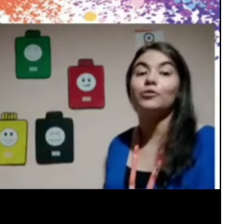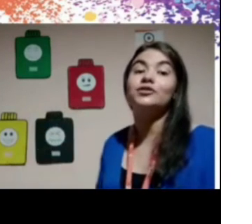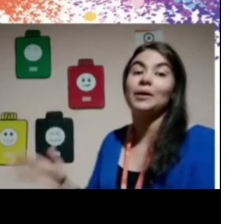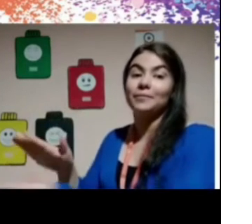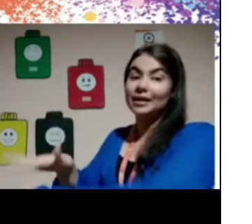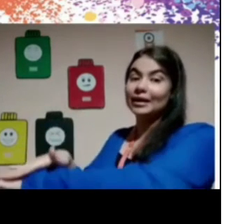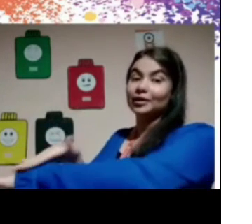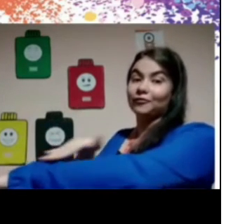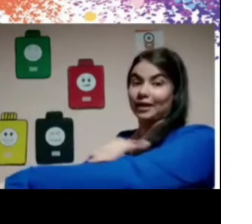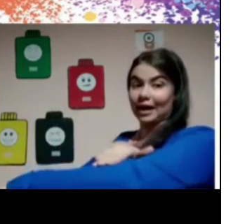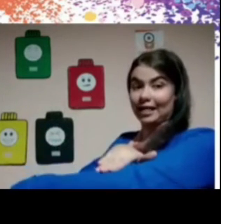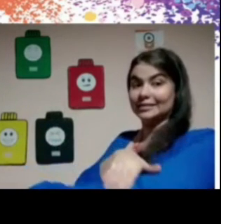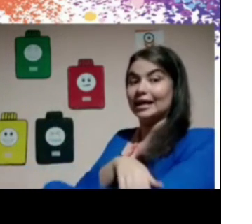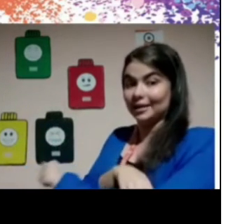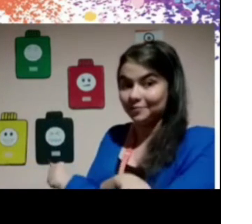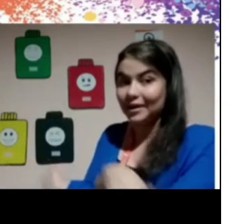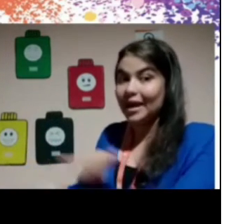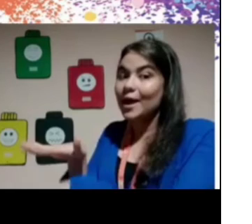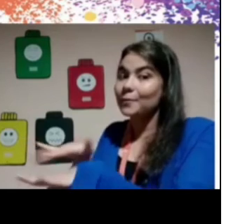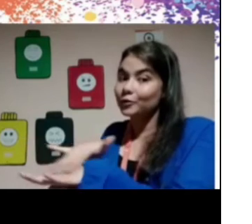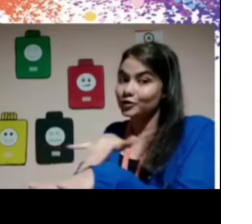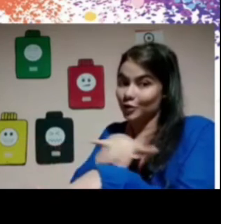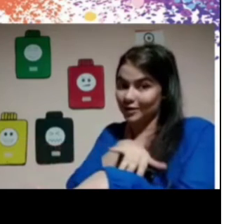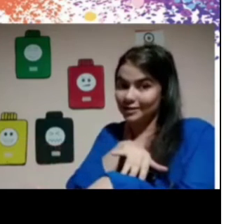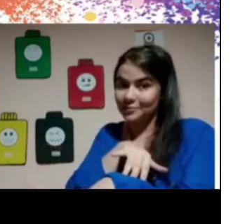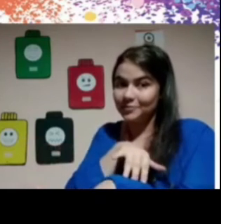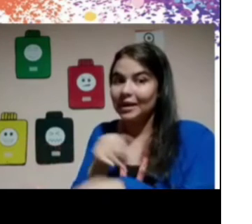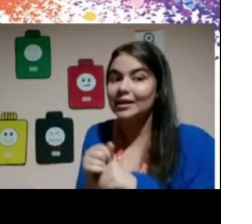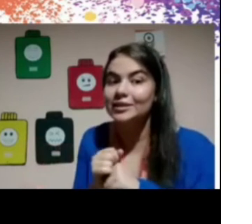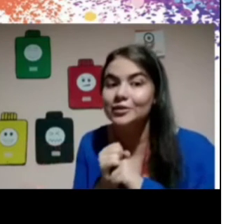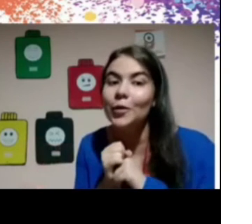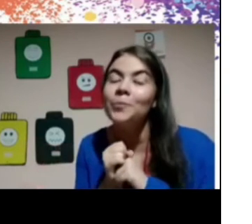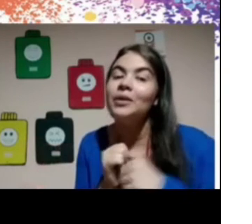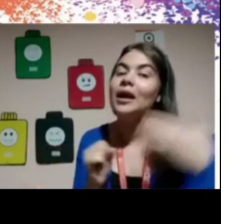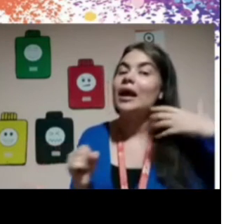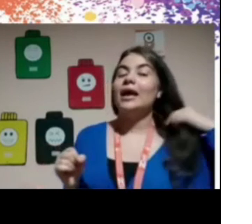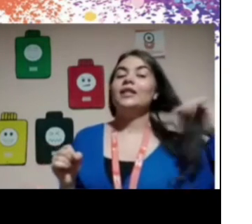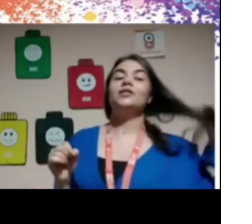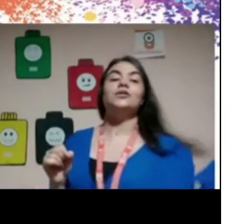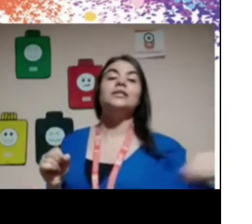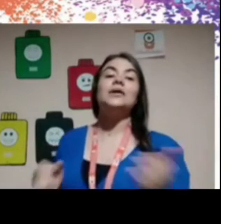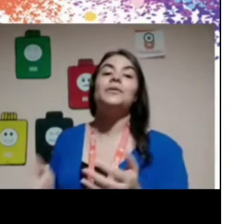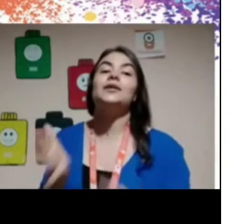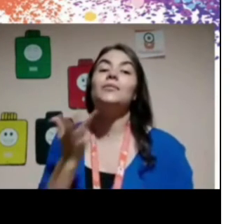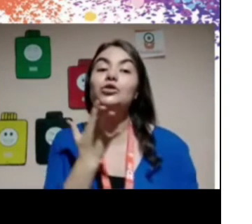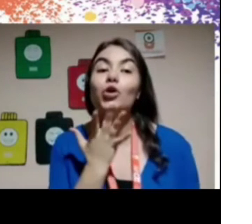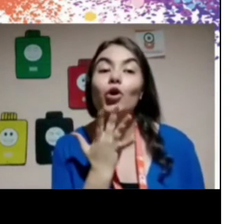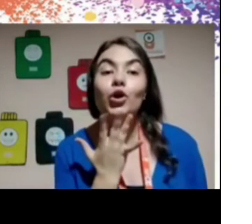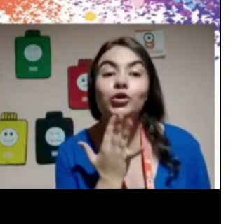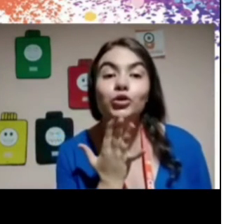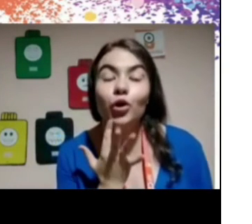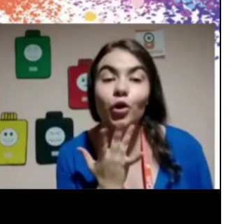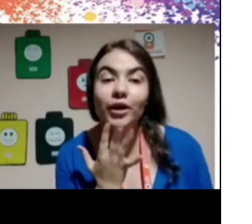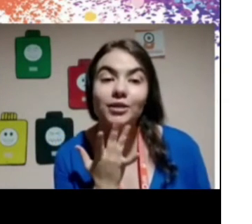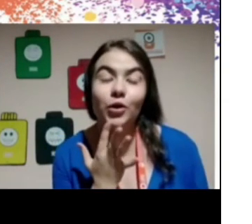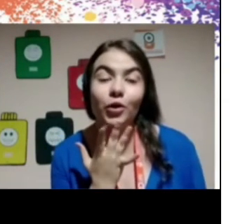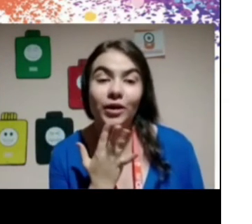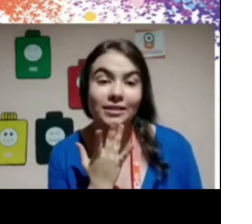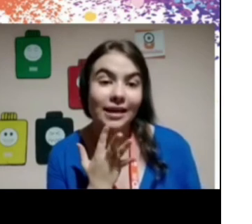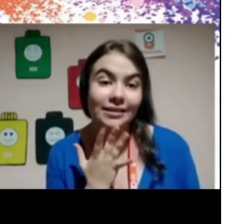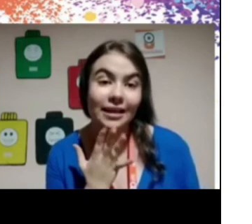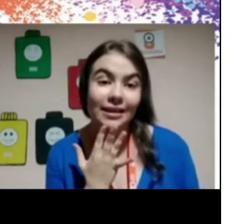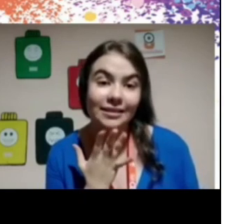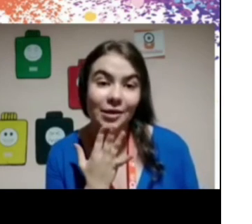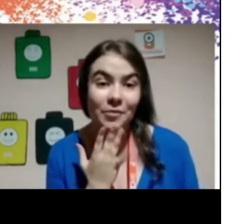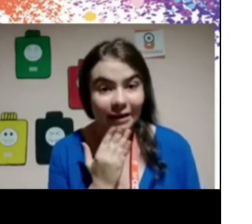emociones que vemos también reflejadas ahí. Emociones. ¿Listo? Entonces empezamos con los colores.